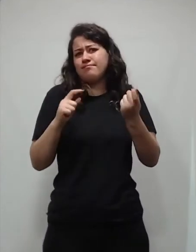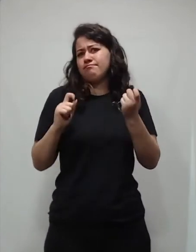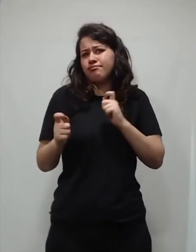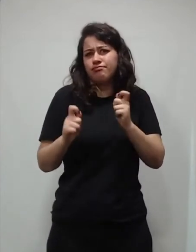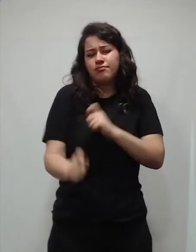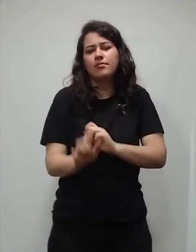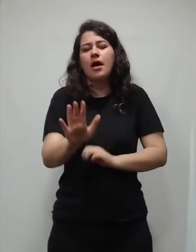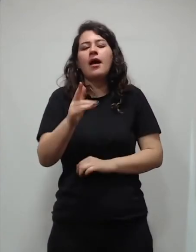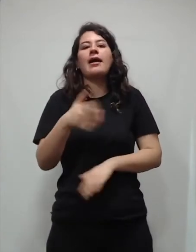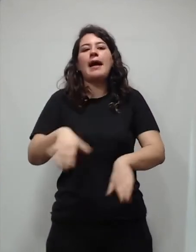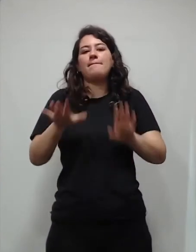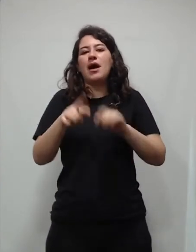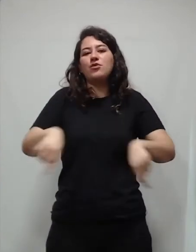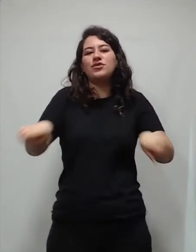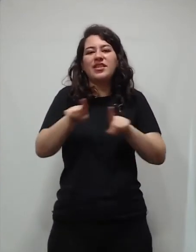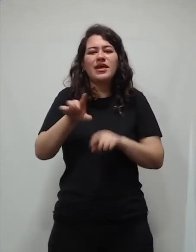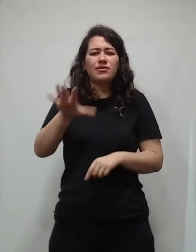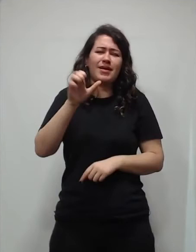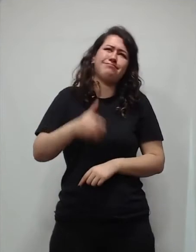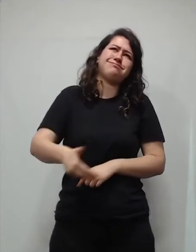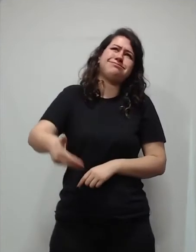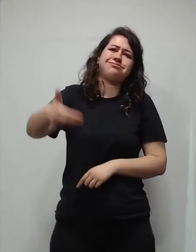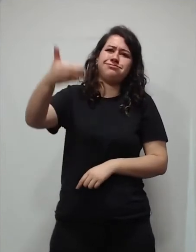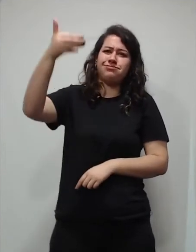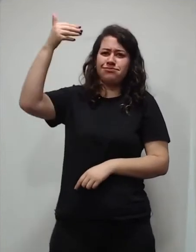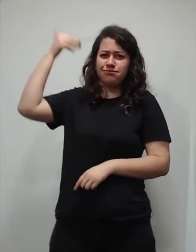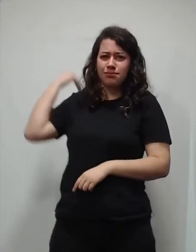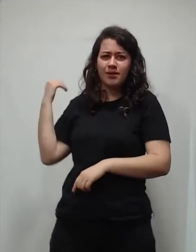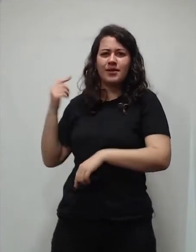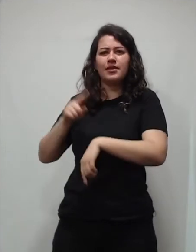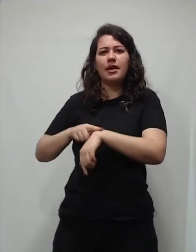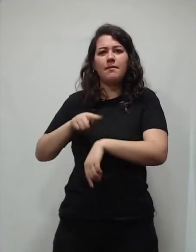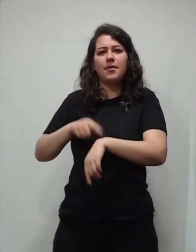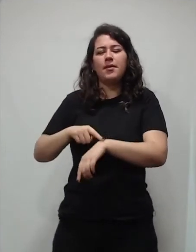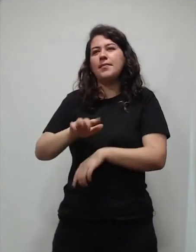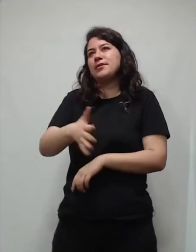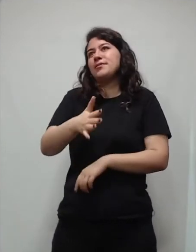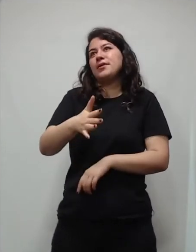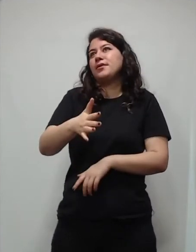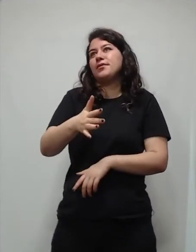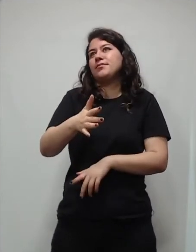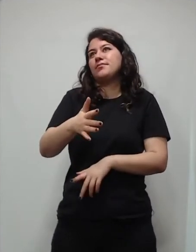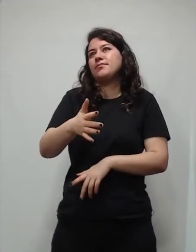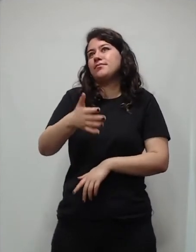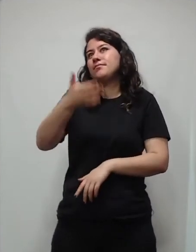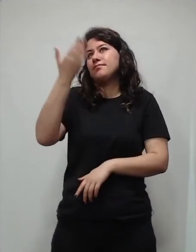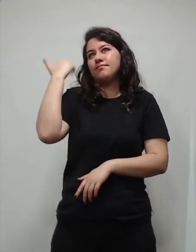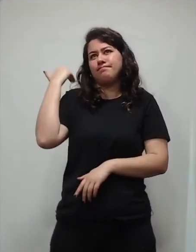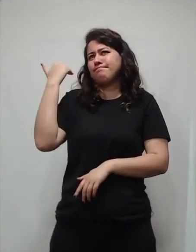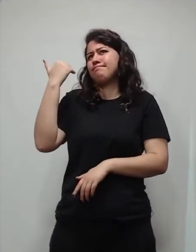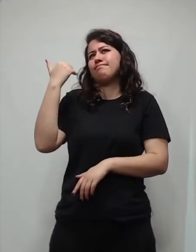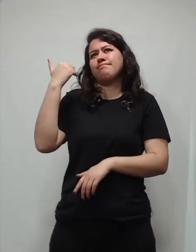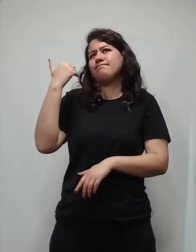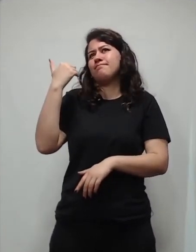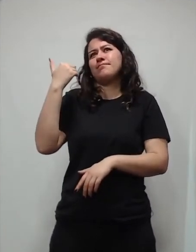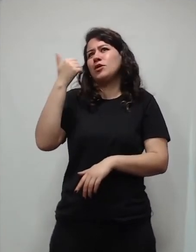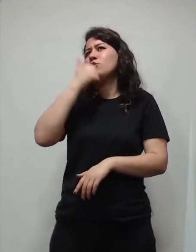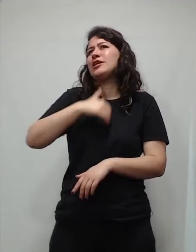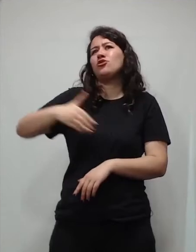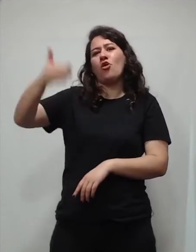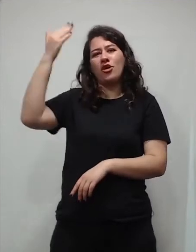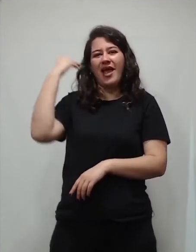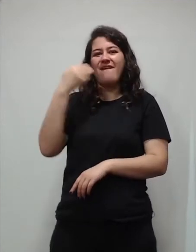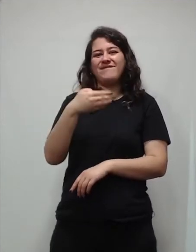Tal vez han escuchado lo que hace mucho tiempo, ya desde nuestro querido Barran, ¿no?,